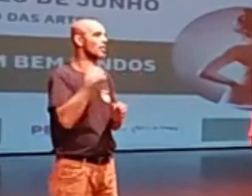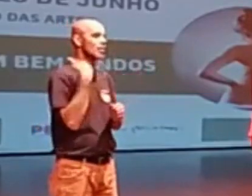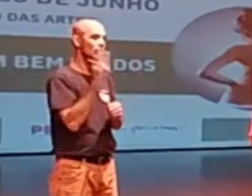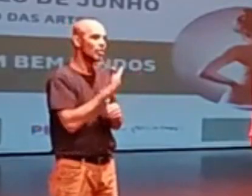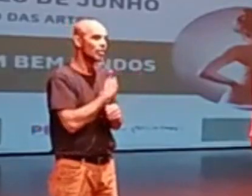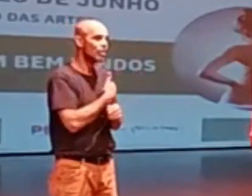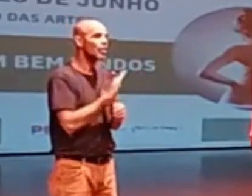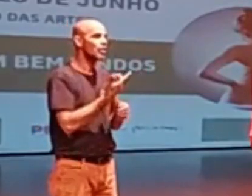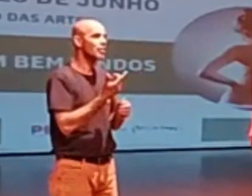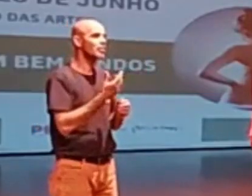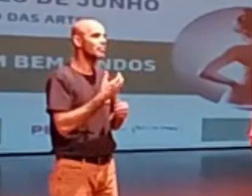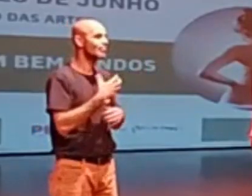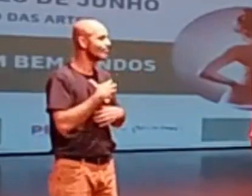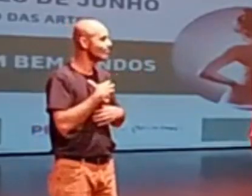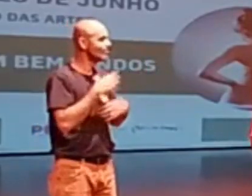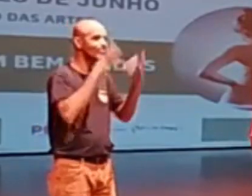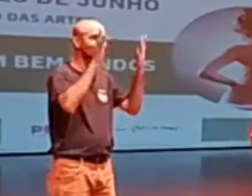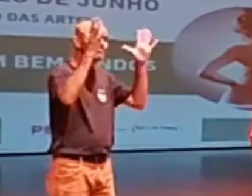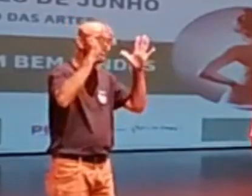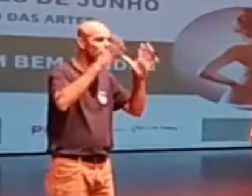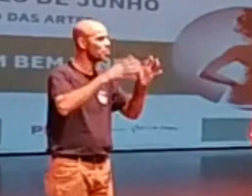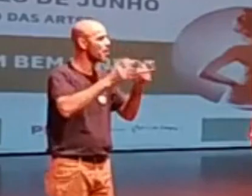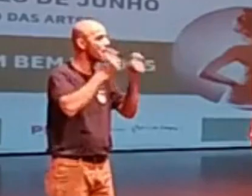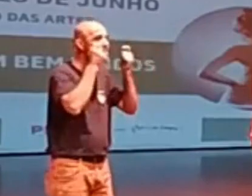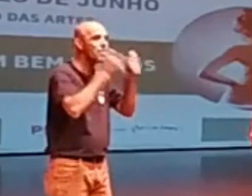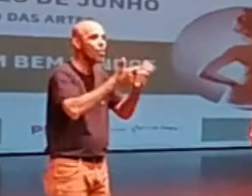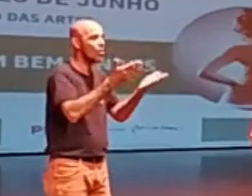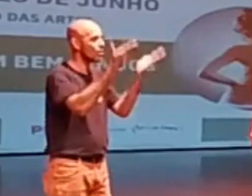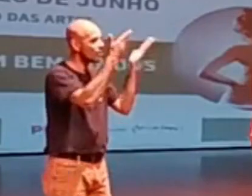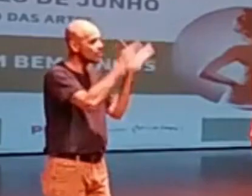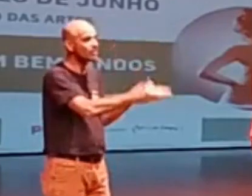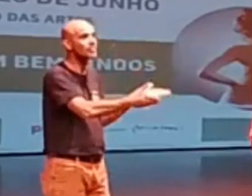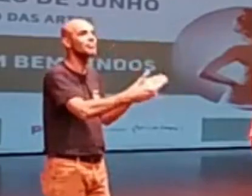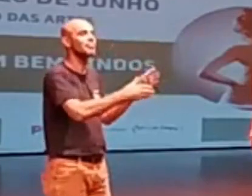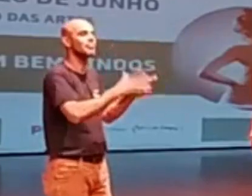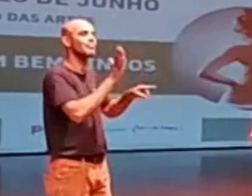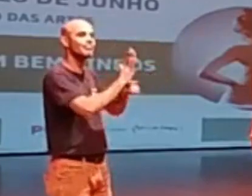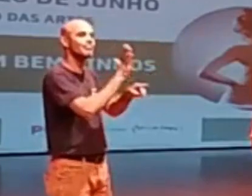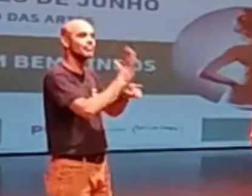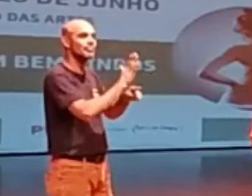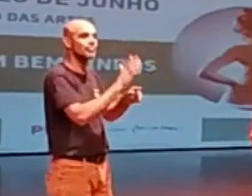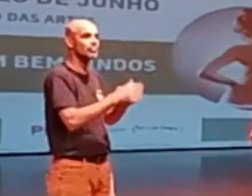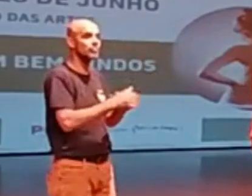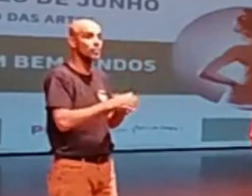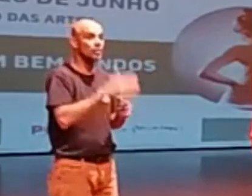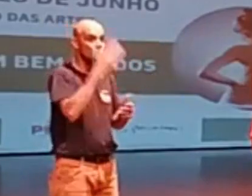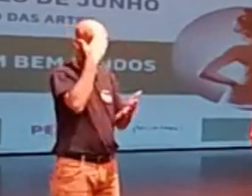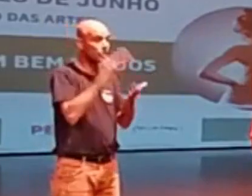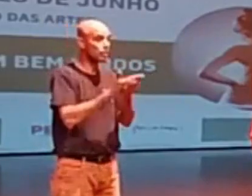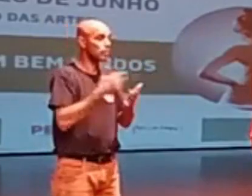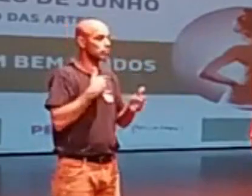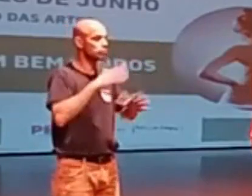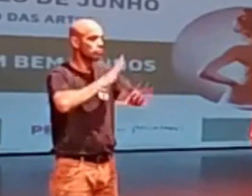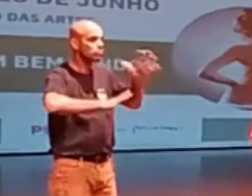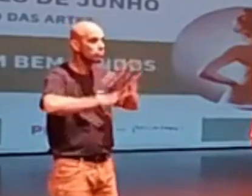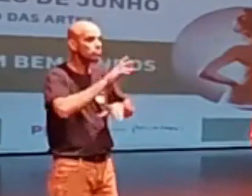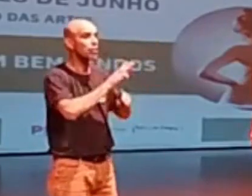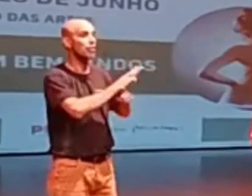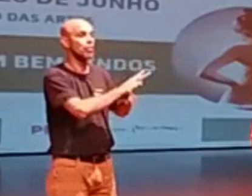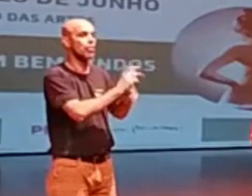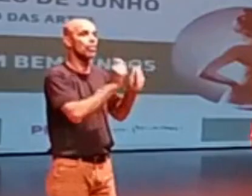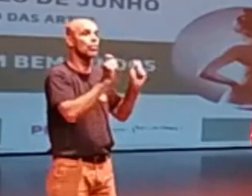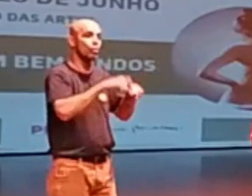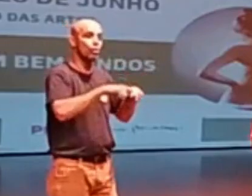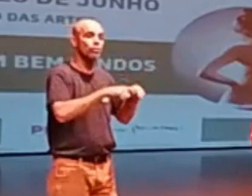muitos... Nossa, parabéns é pouco para tudo que é feito aqui, porque eu creio que os trabalhos de prevenção e de tudo podem